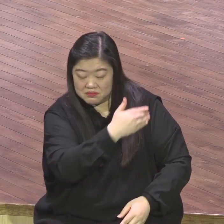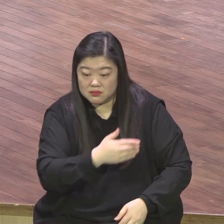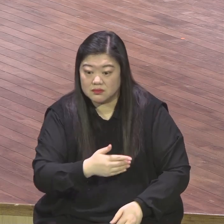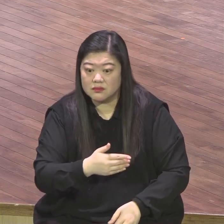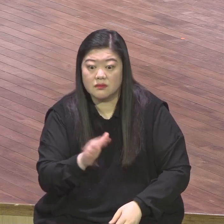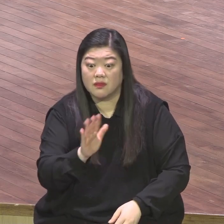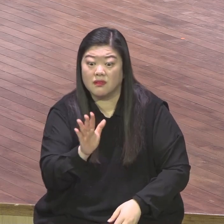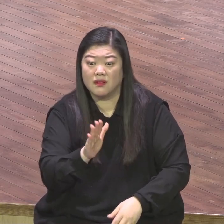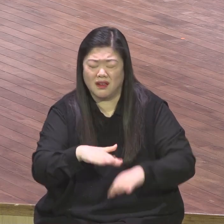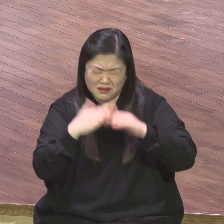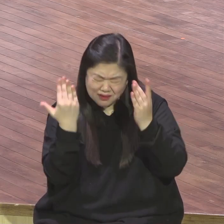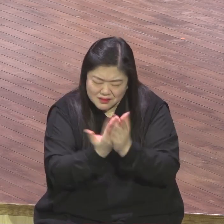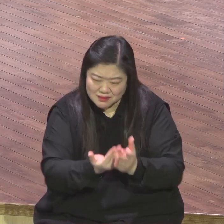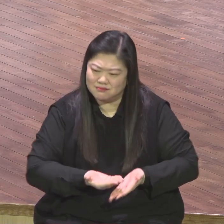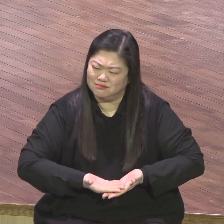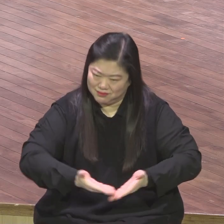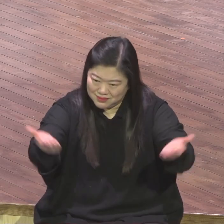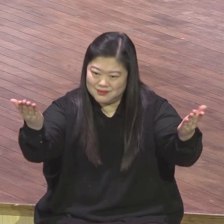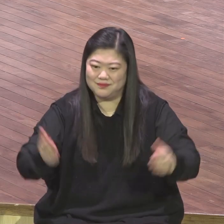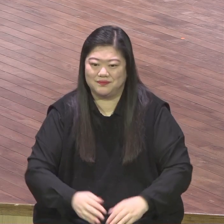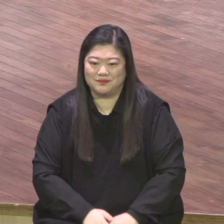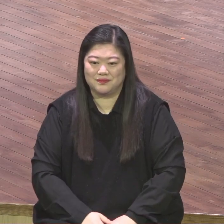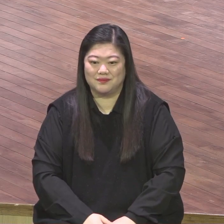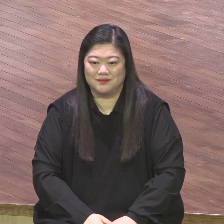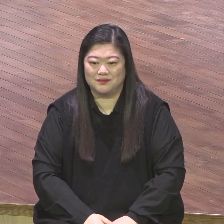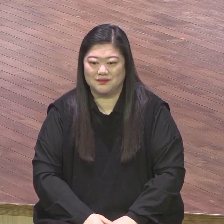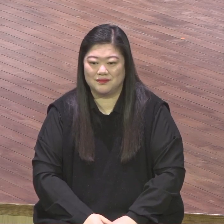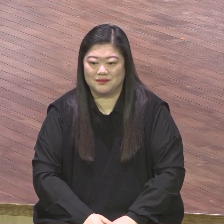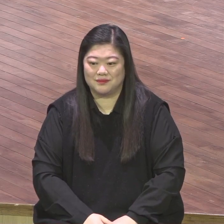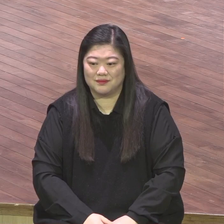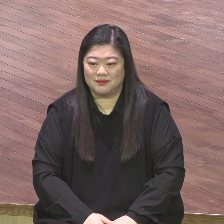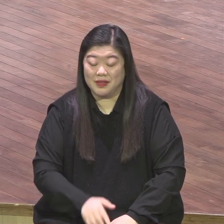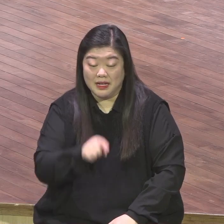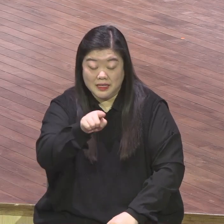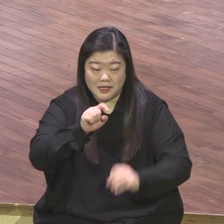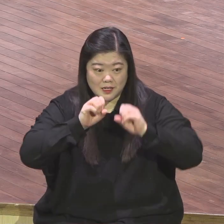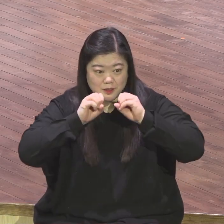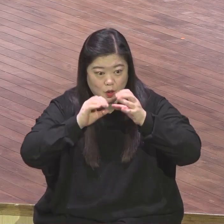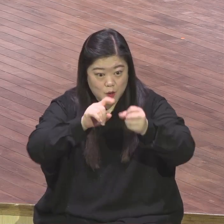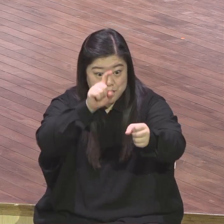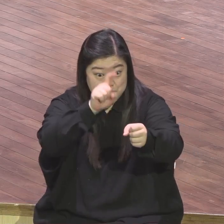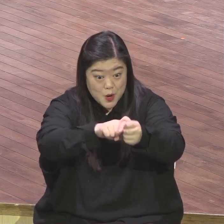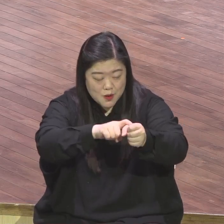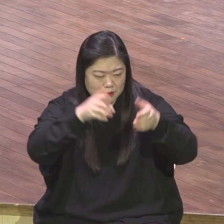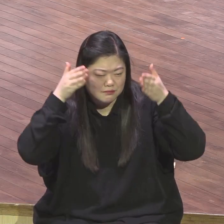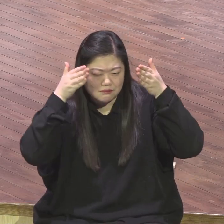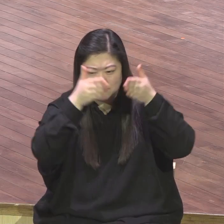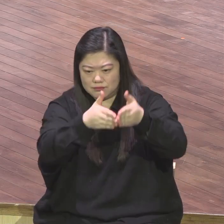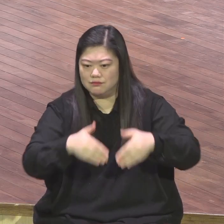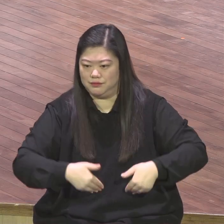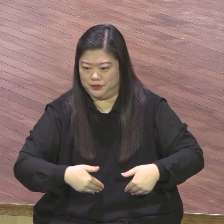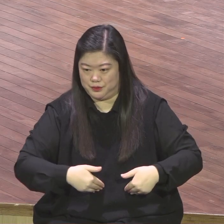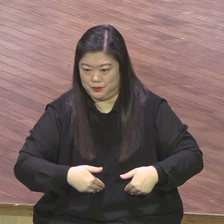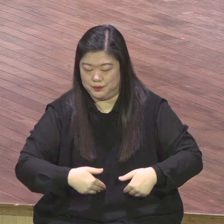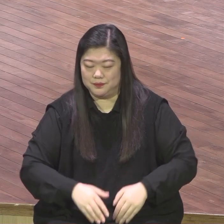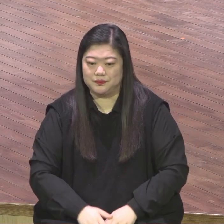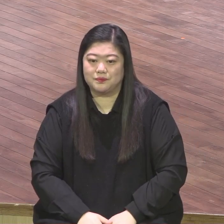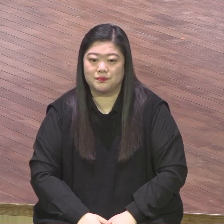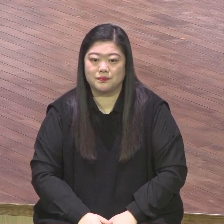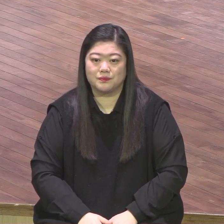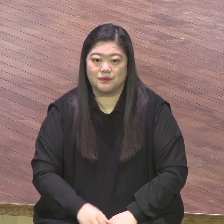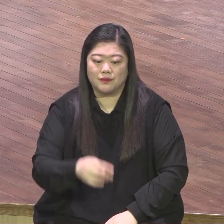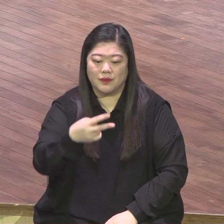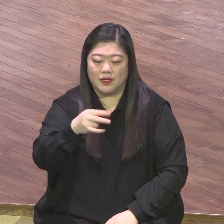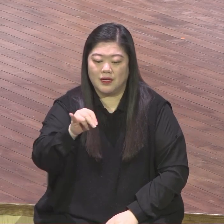오늘 본문의 사도 바울은 이 절대 목표를 정해놓고 올인 집중했습니다. 디모데후서 4장 7절을 8절에 보면